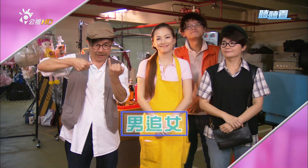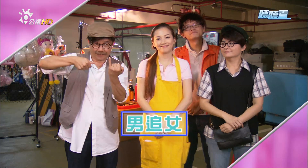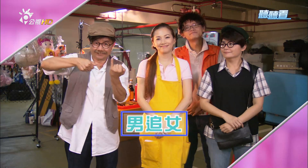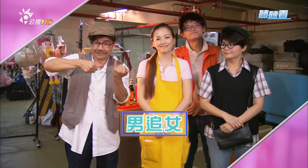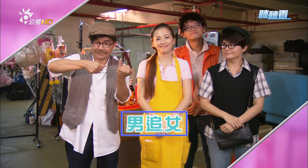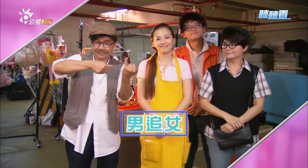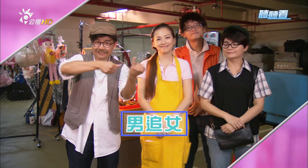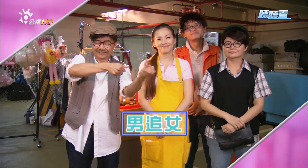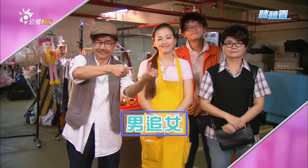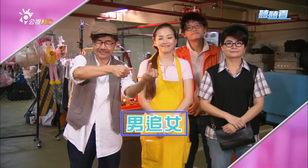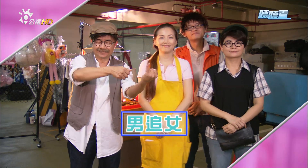男追女。